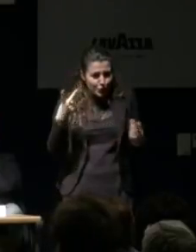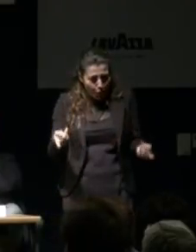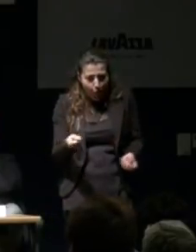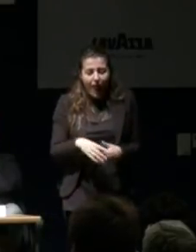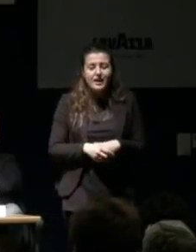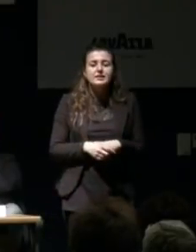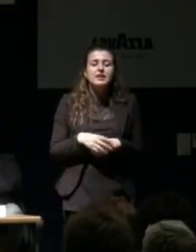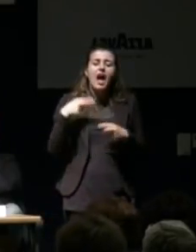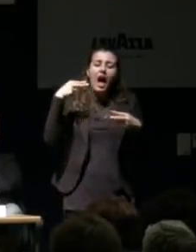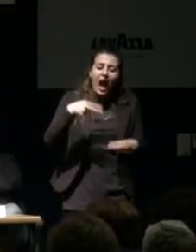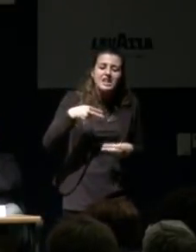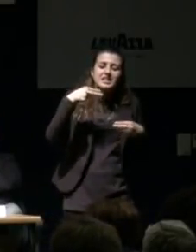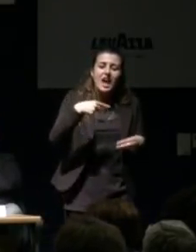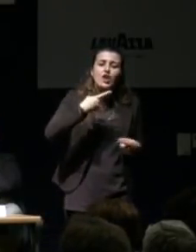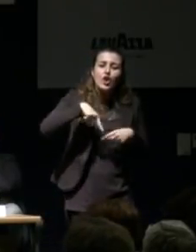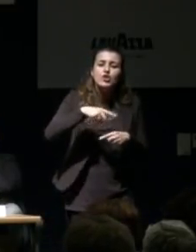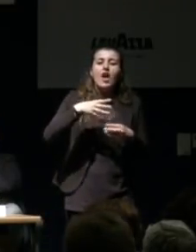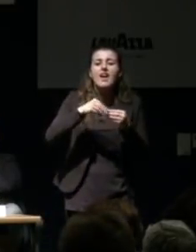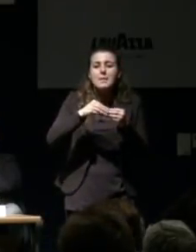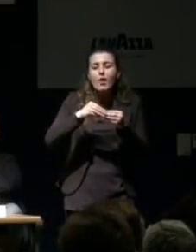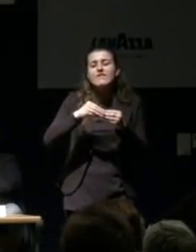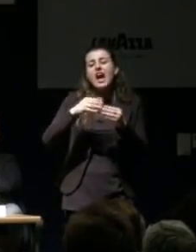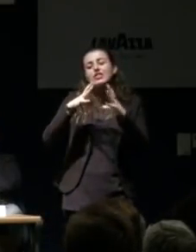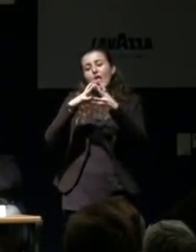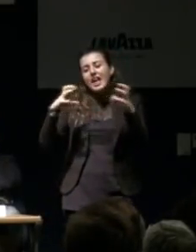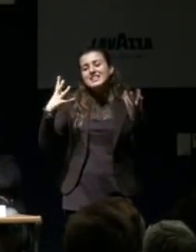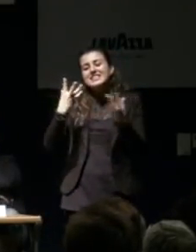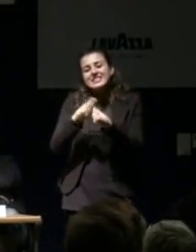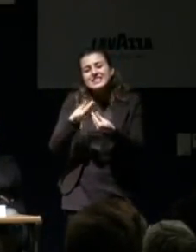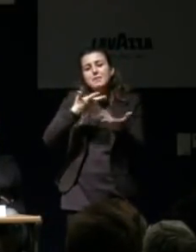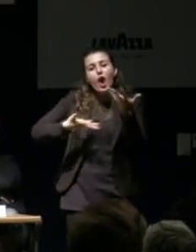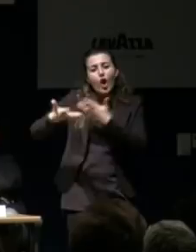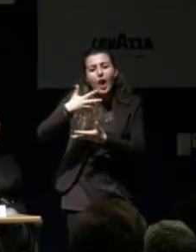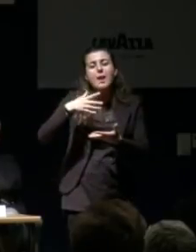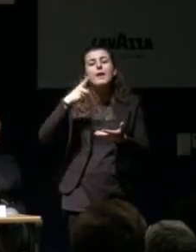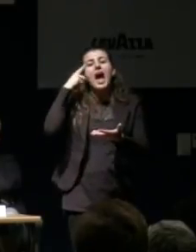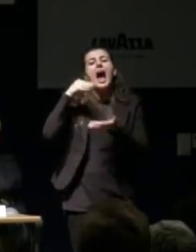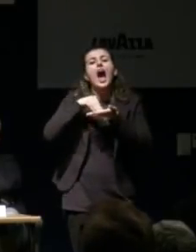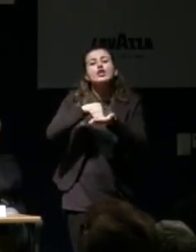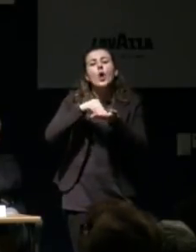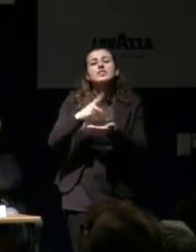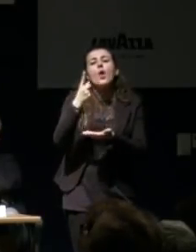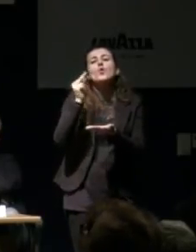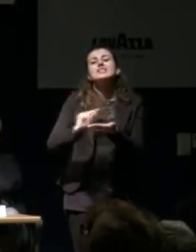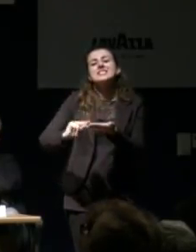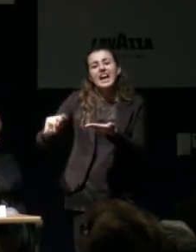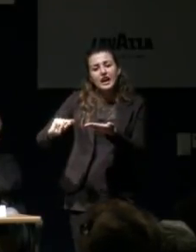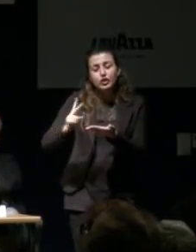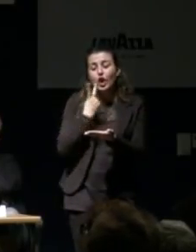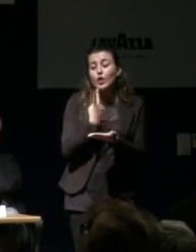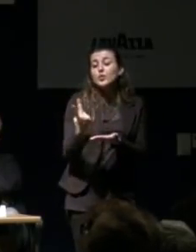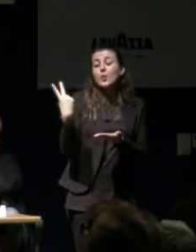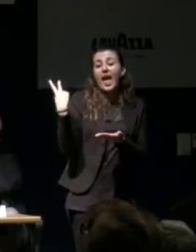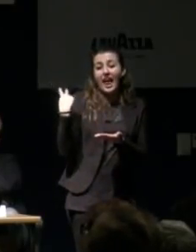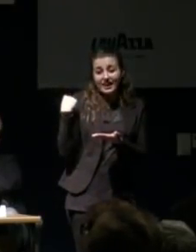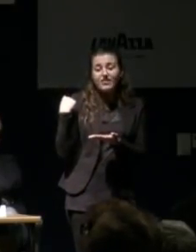anni abbiamo partecipato al laboratorio adotta uno scrittore e l'anno scorso due anni fa abbiamo avuto il